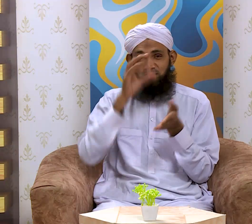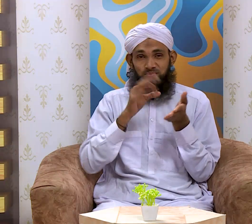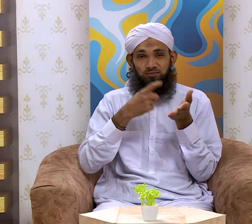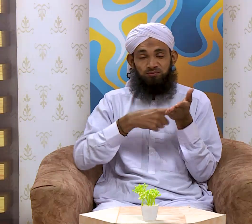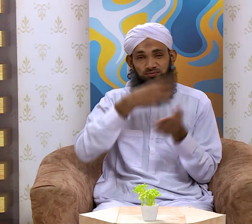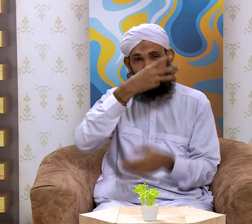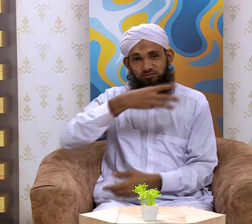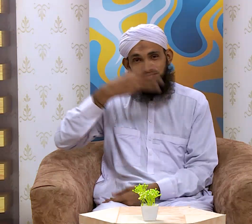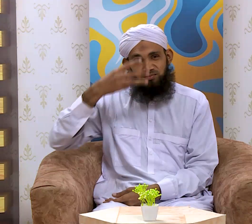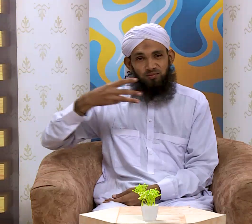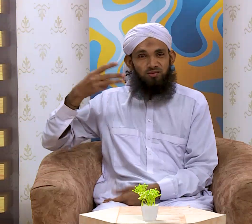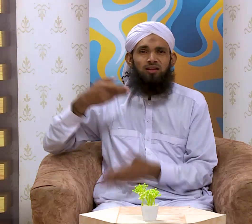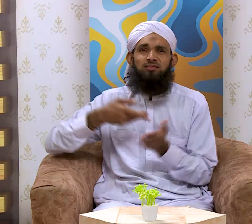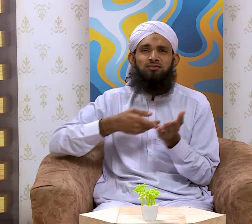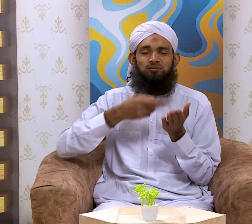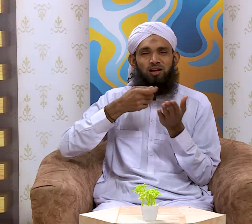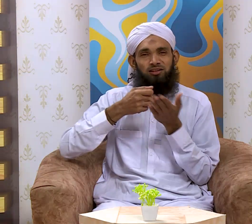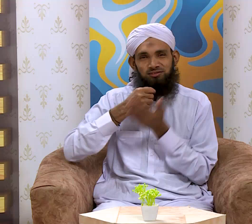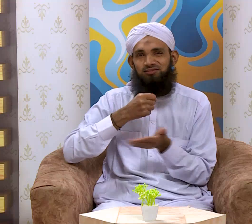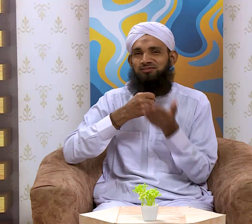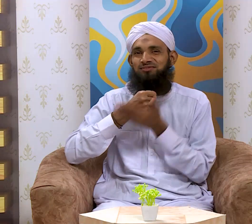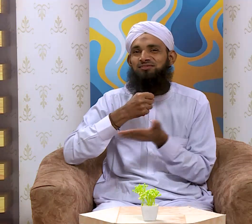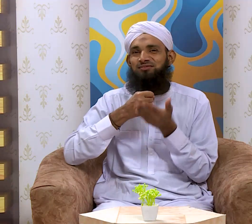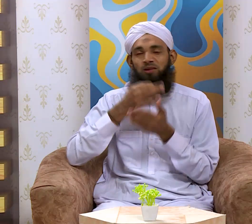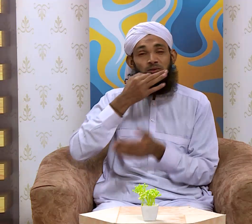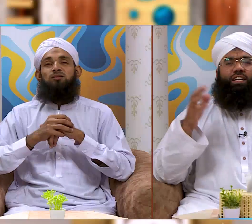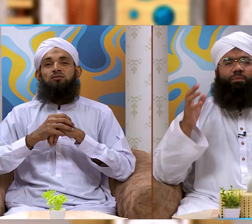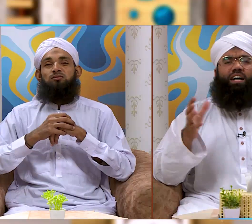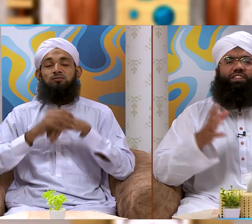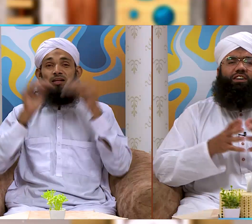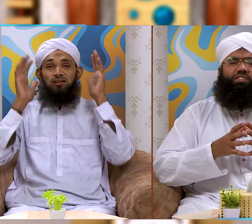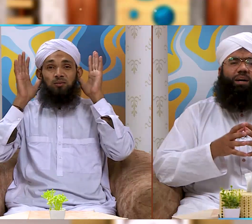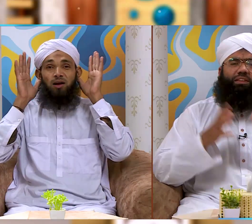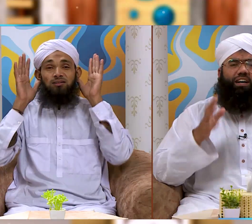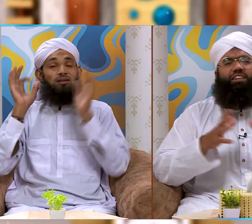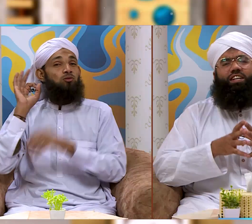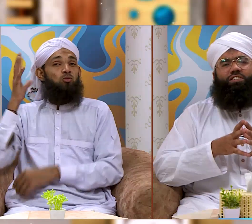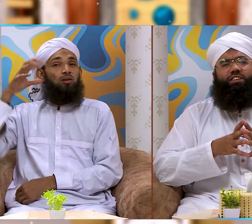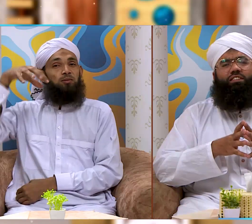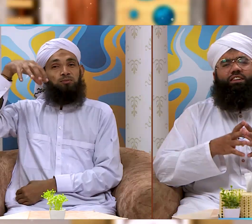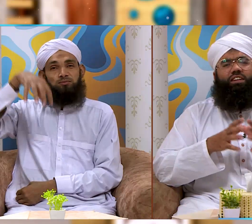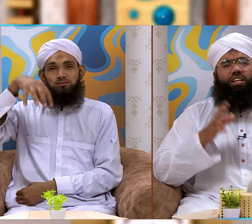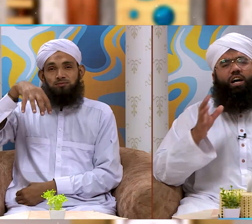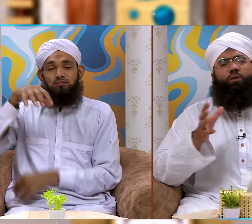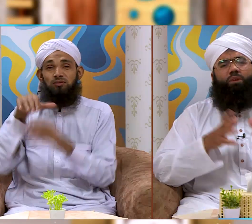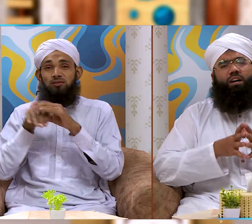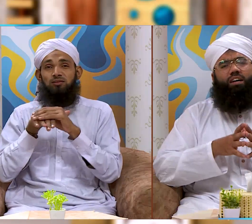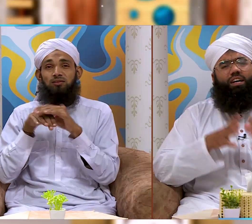خان رحمۃ اللہ تعالیٰ علیہ اس کو اپنے ایک شعر میں بیان فرماتے ہیں، نماز اقصا میں تھا یہی سے ایاں مانا